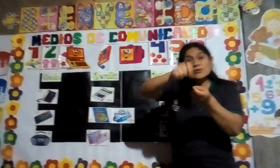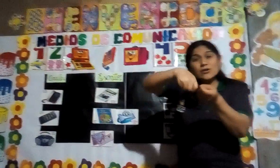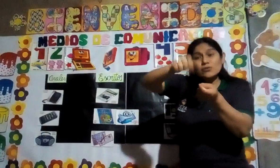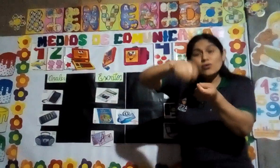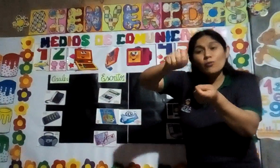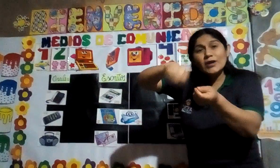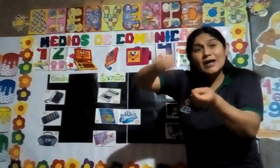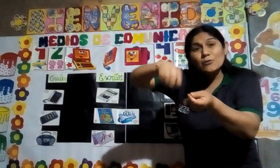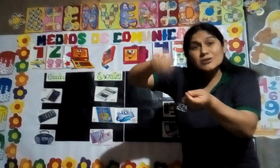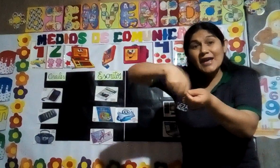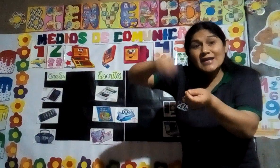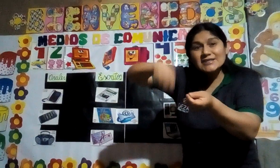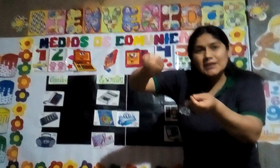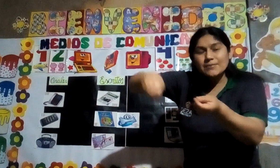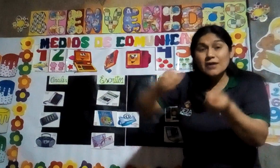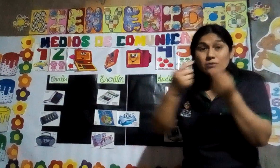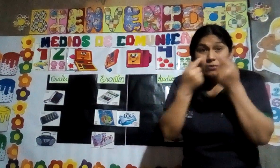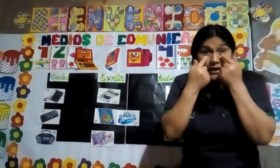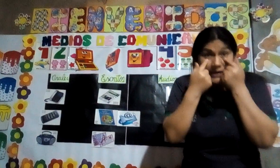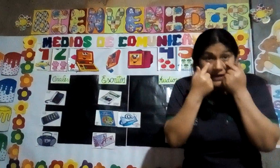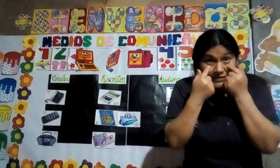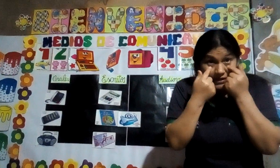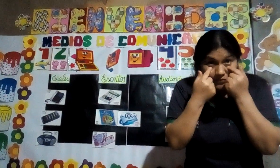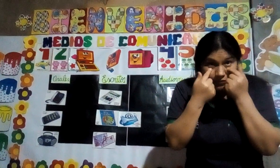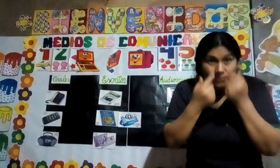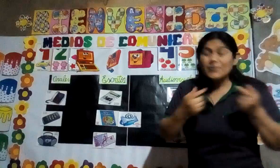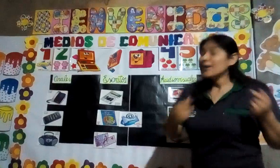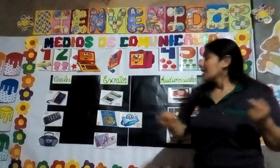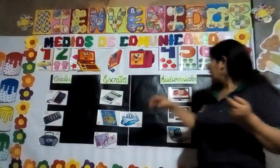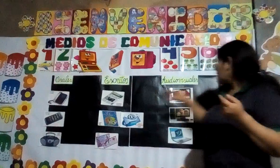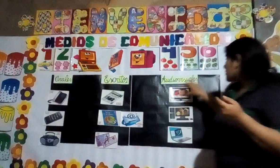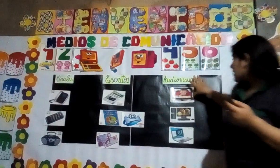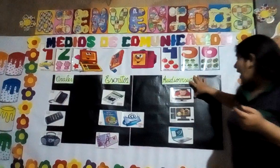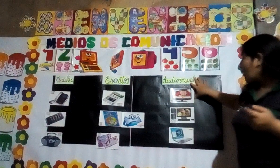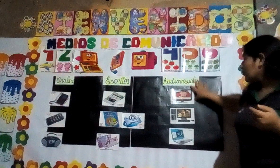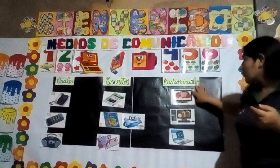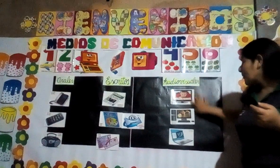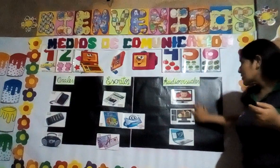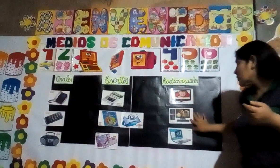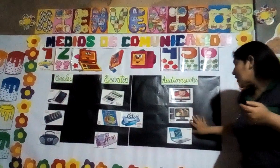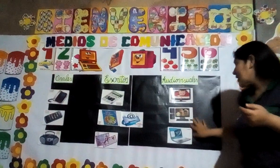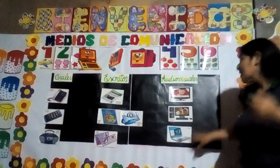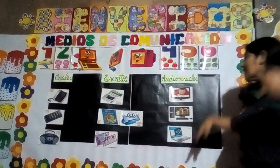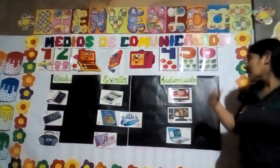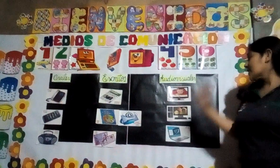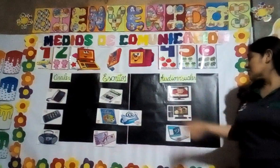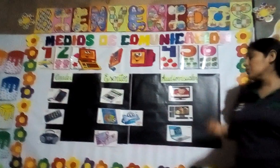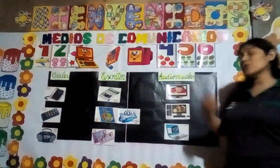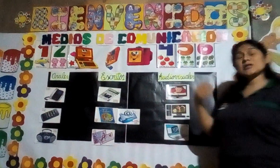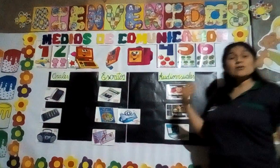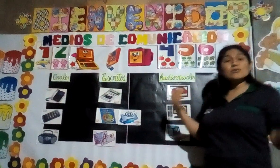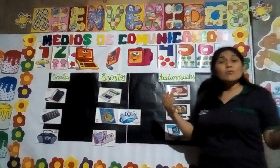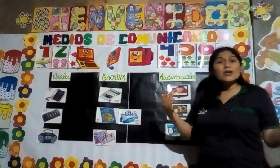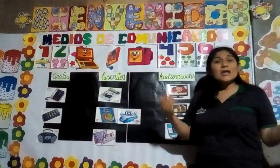que nos comunicamos escribiendo y leyendo. Y los audiovisuales, que son los que nos